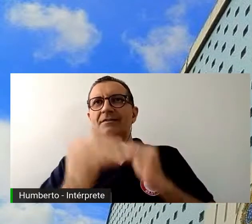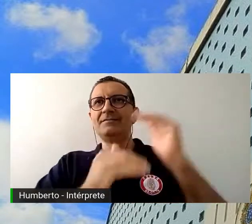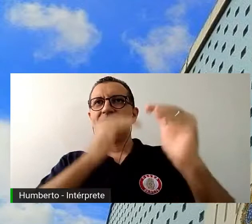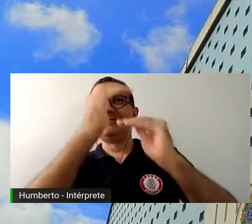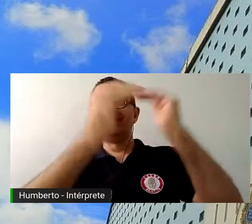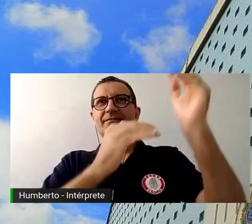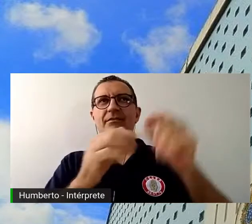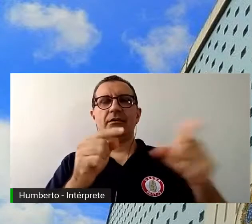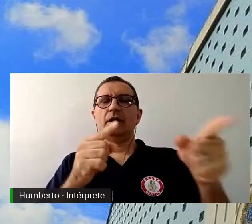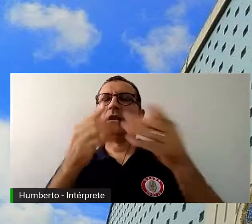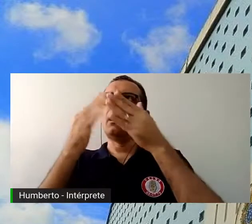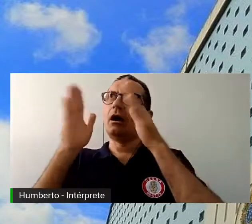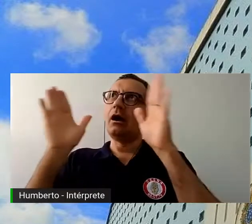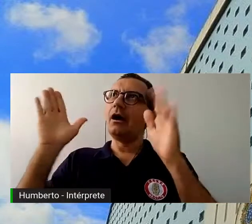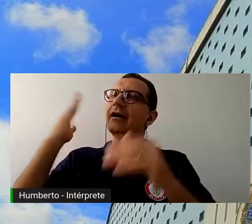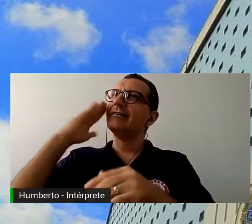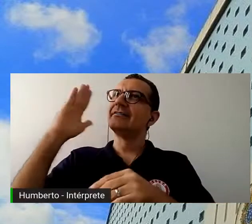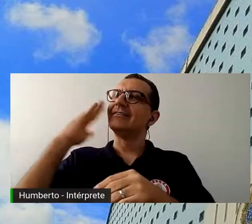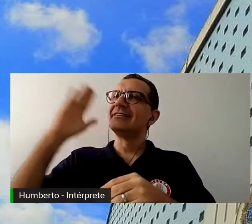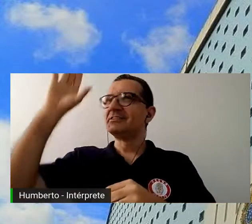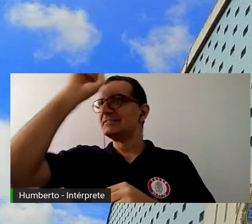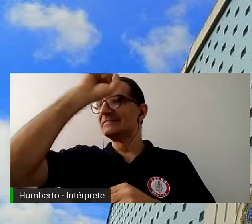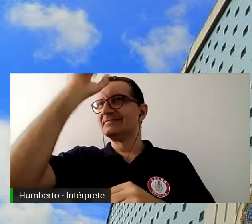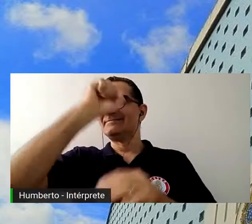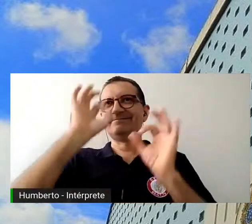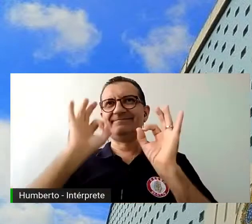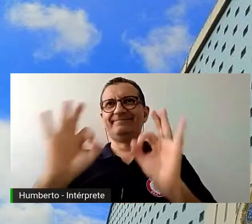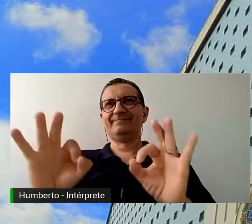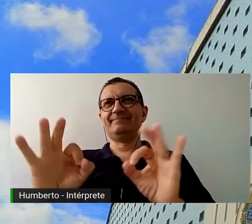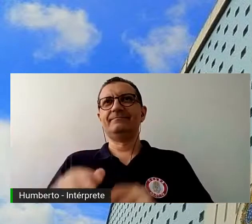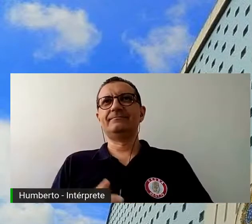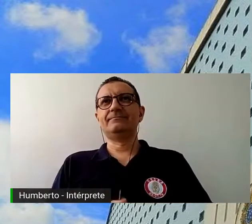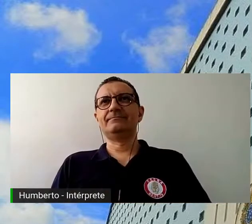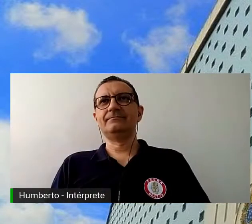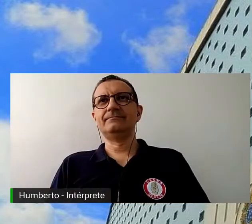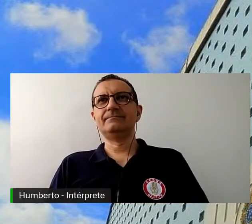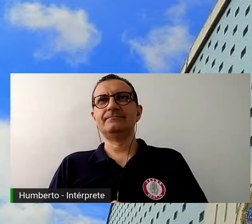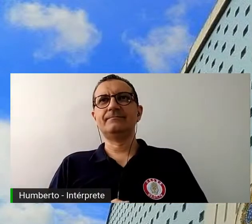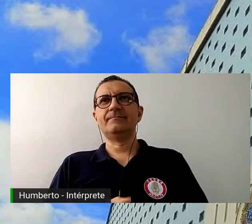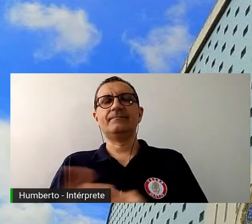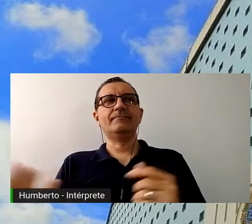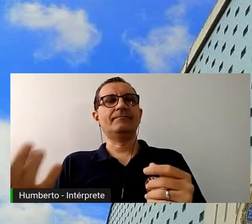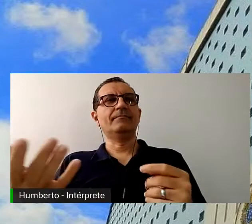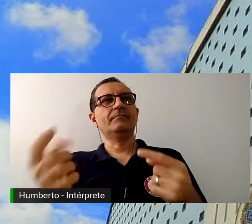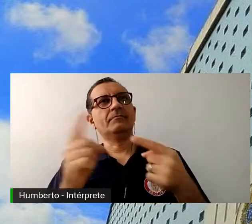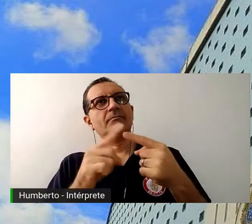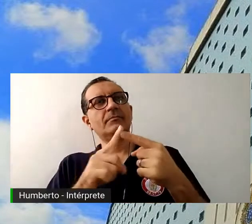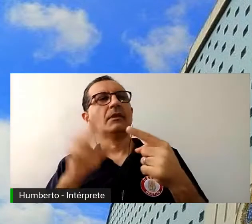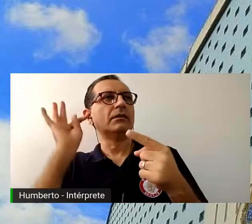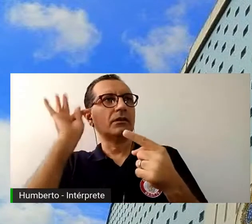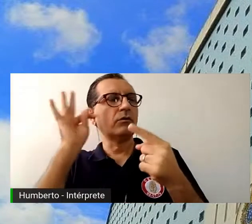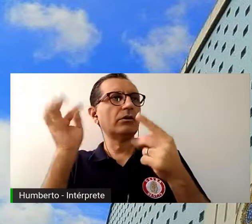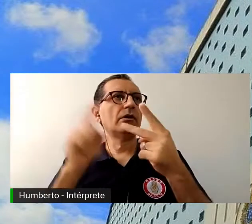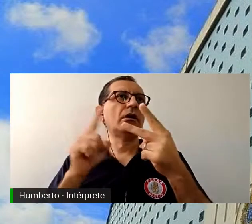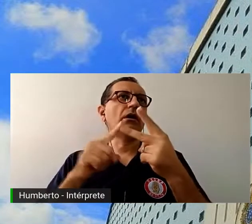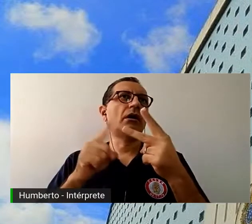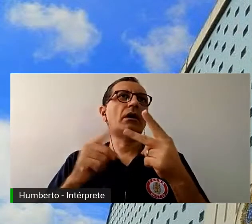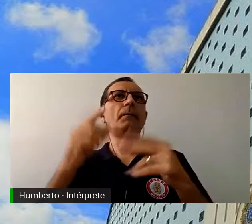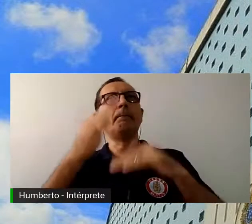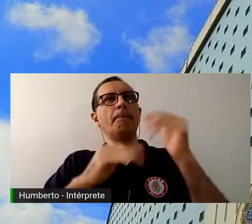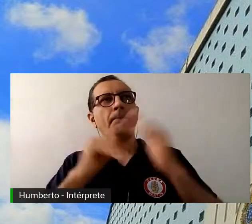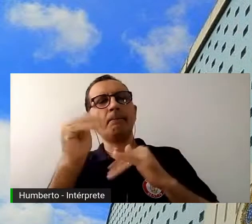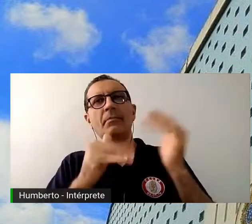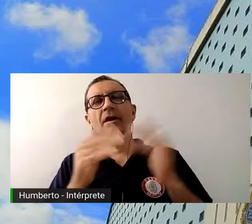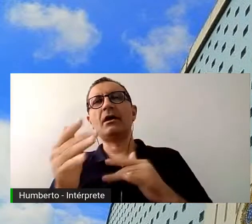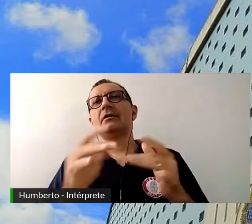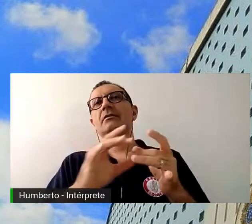de significados, garantindo a indissociabilidade entre a teoria e a prática profissional em todo o processo de ensino-aprendizagem.